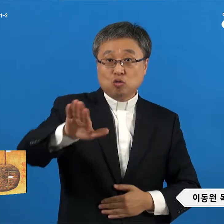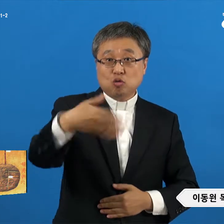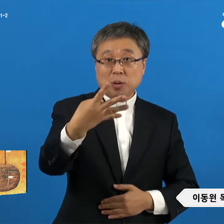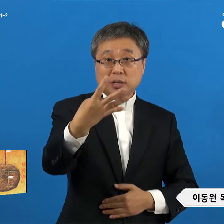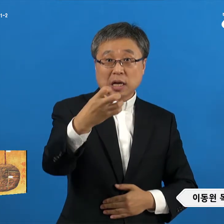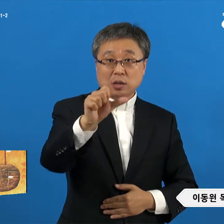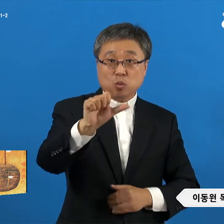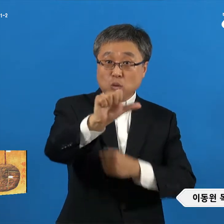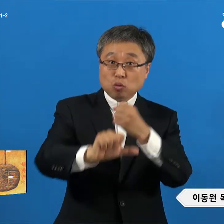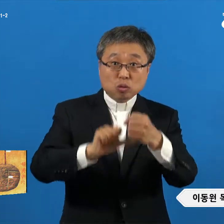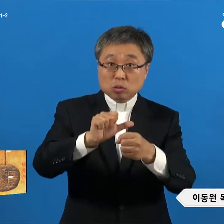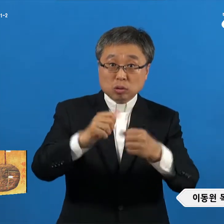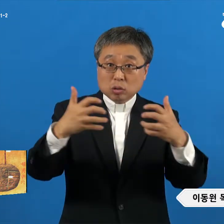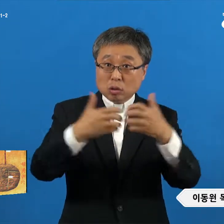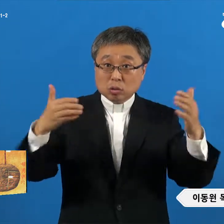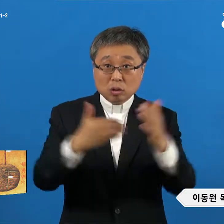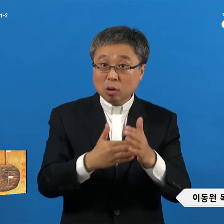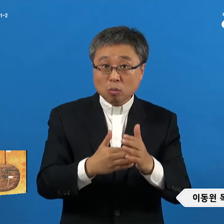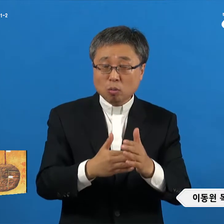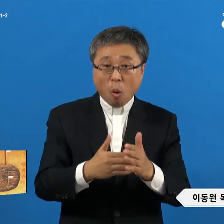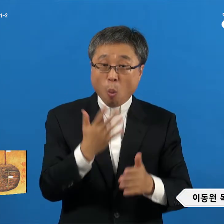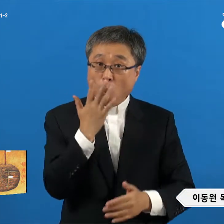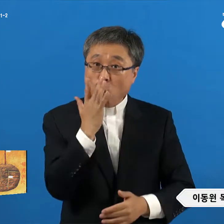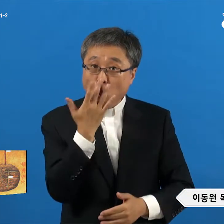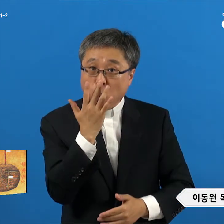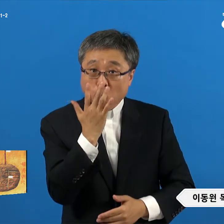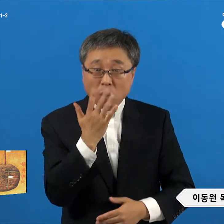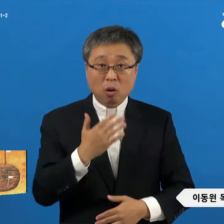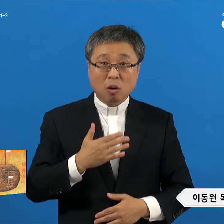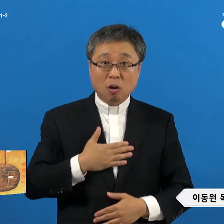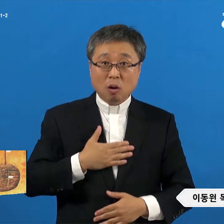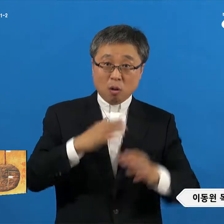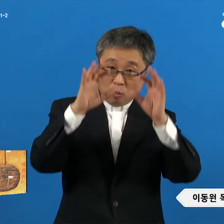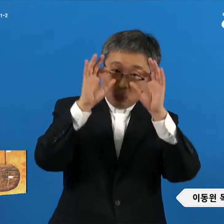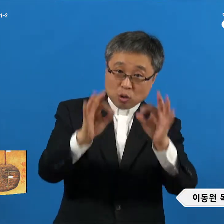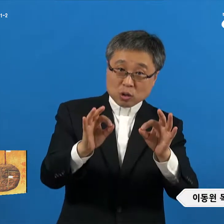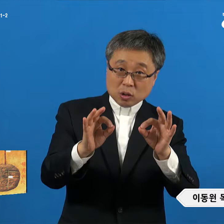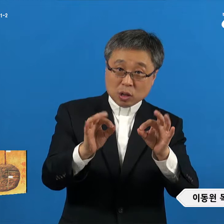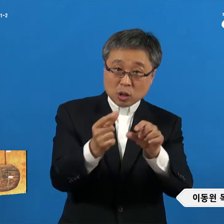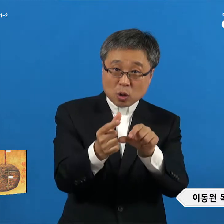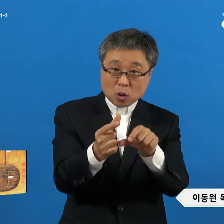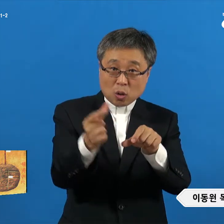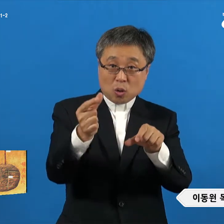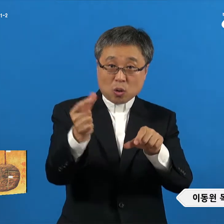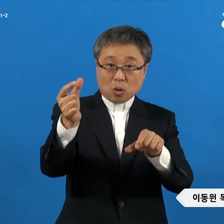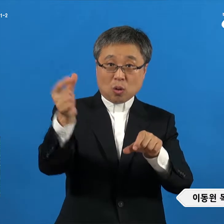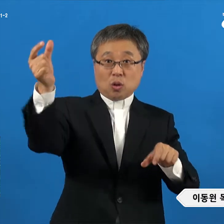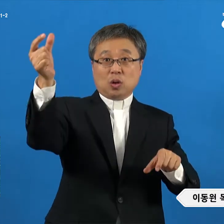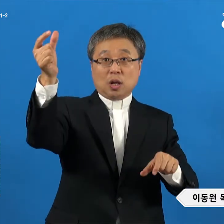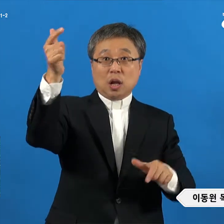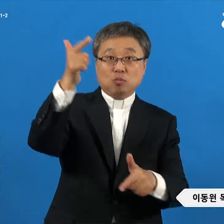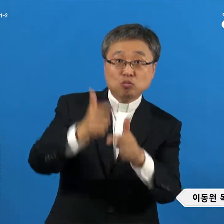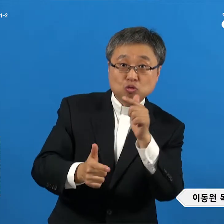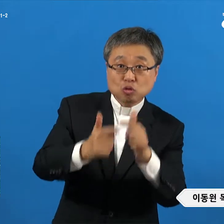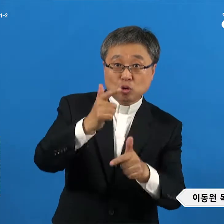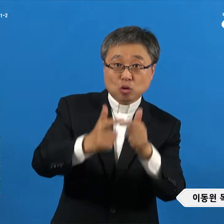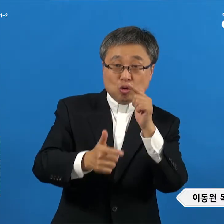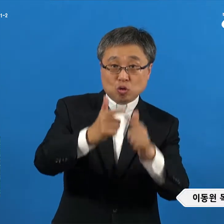때문에 몰랐어요. 전쟁이 끝난 걸. 그리고 여기 보여지는 대나무 굴 속에, 이 통나무 굴 속에 들어가서,